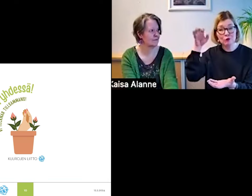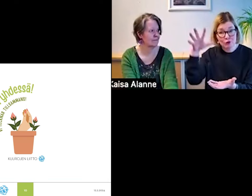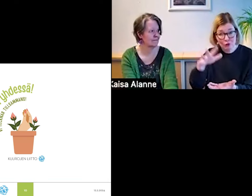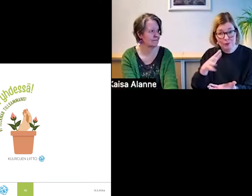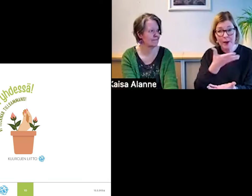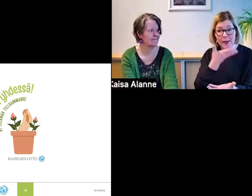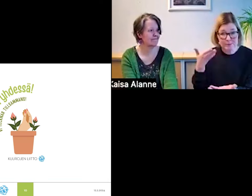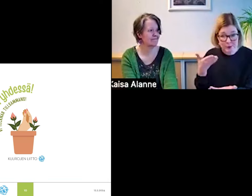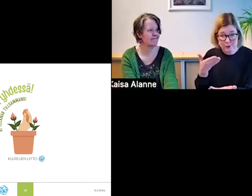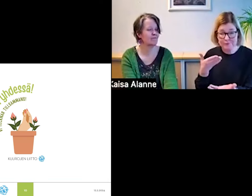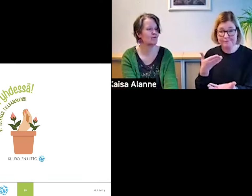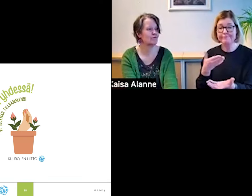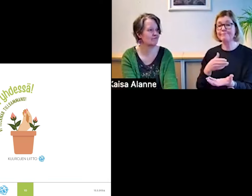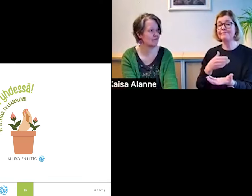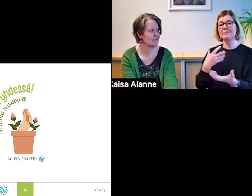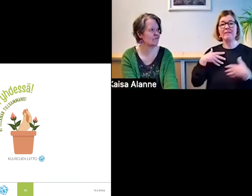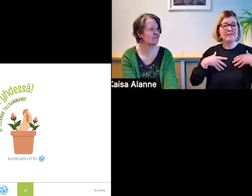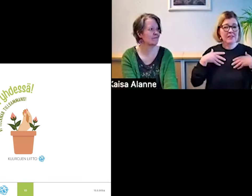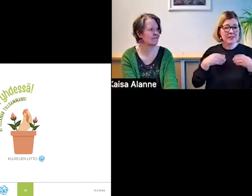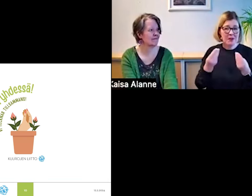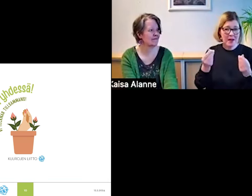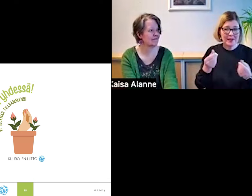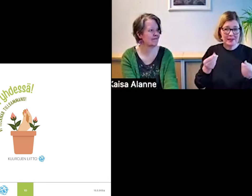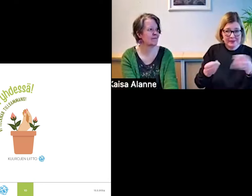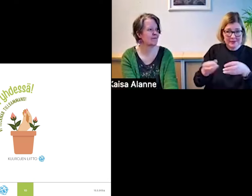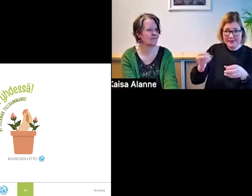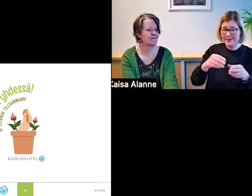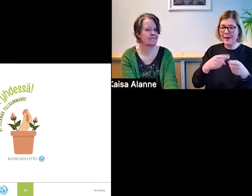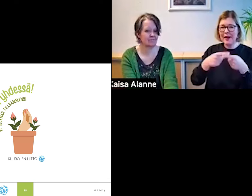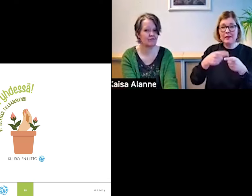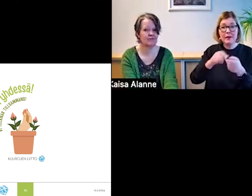tarvitsemme vettä, auringon valoa ja lämpöä,